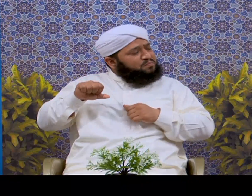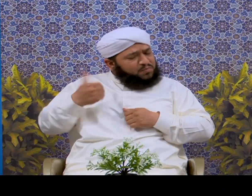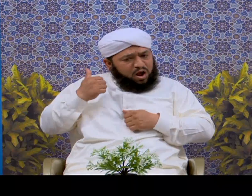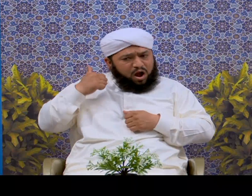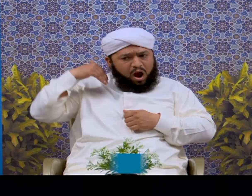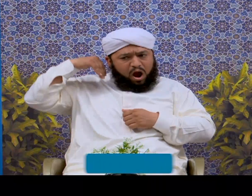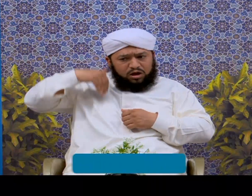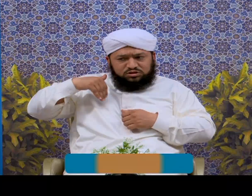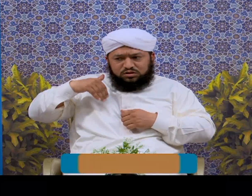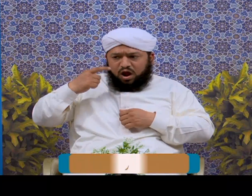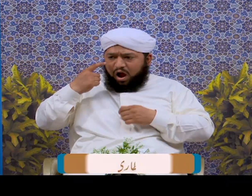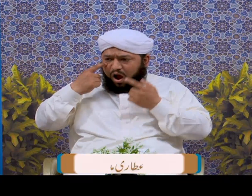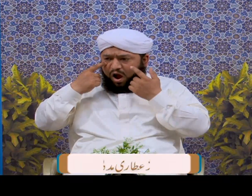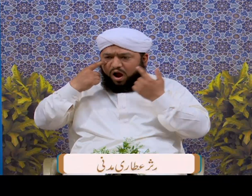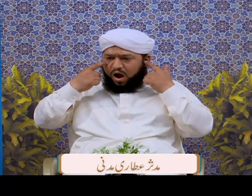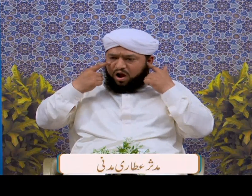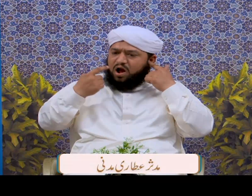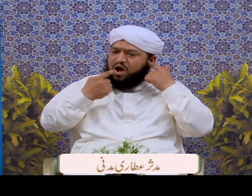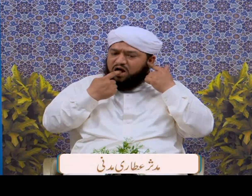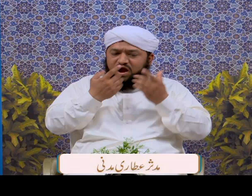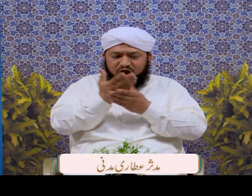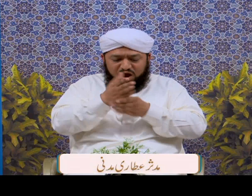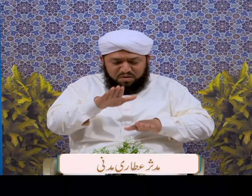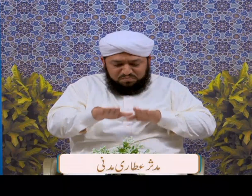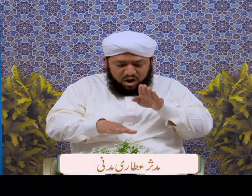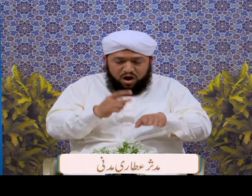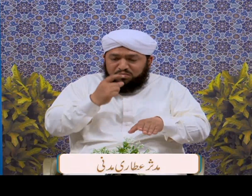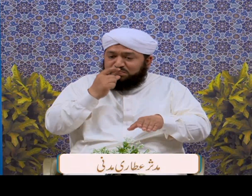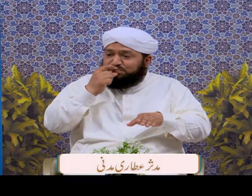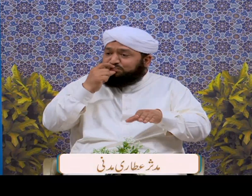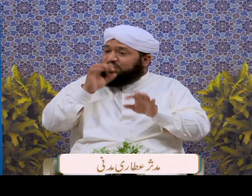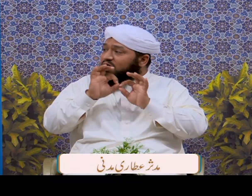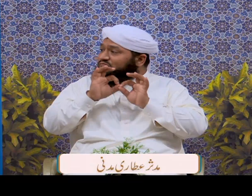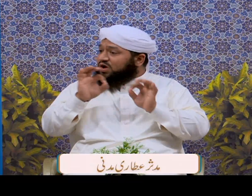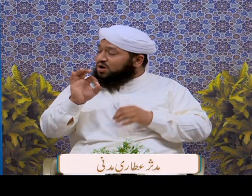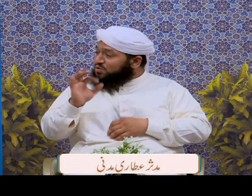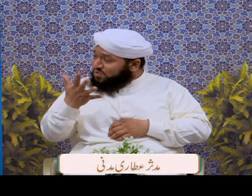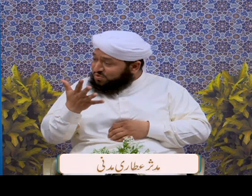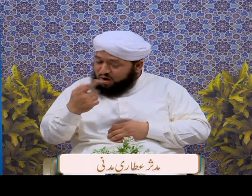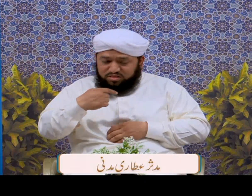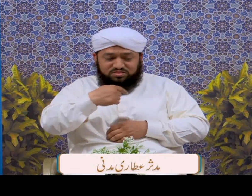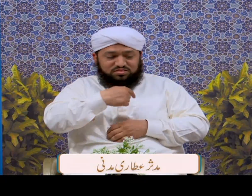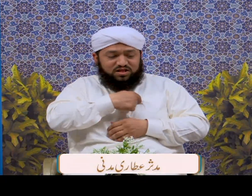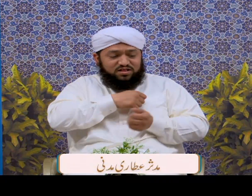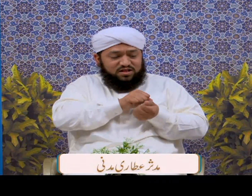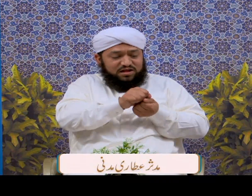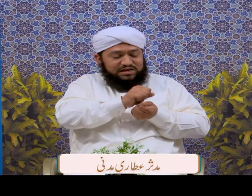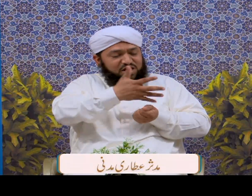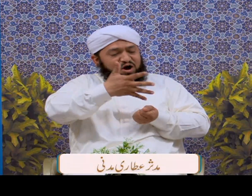اس کے ساتھ ساتھ آنکھ، کان، زبان، ہاتھ اور پاؤں کا روزہ نہیں رکھیں گے اس وقت تک دل کی مکمل طور پر صفائی نہیں